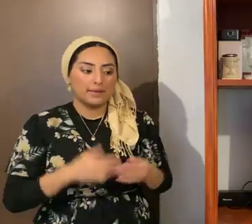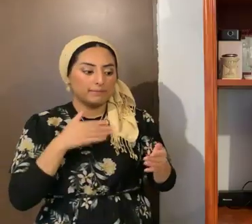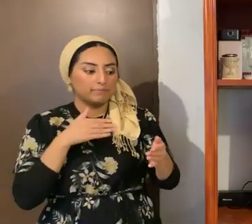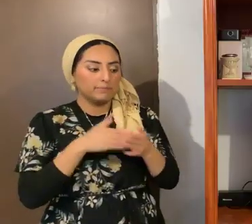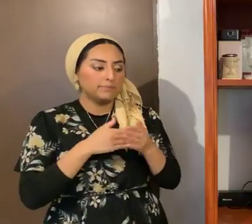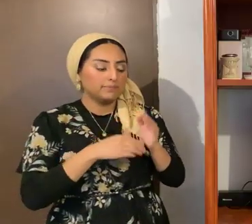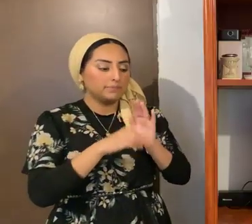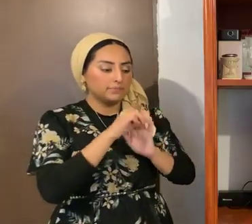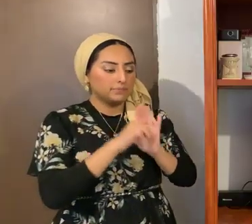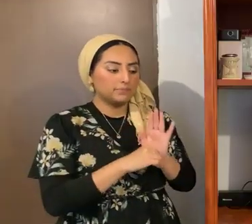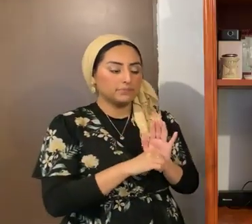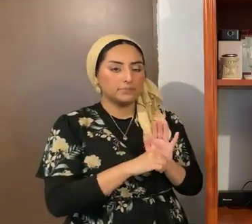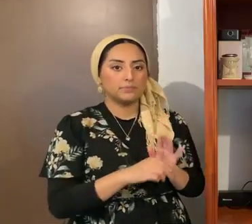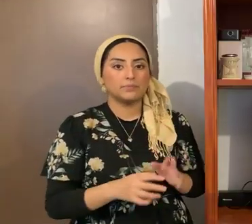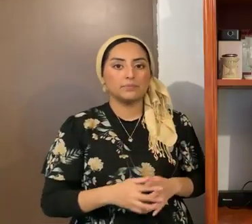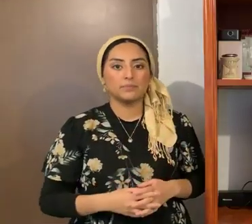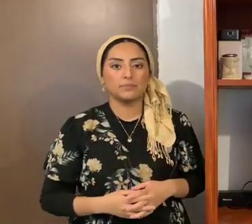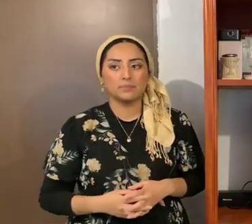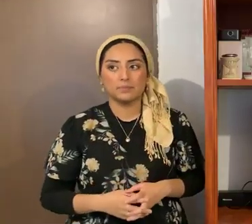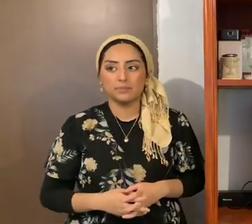Moshe,